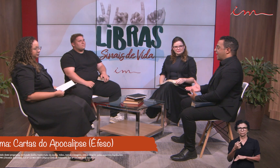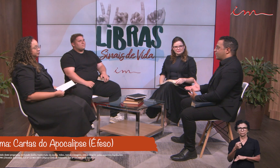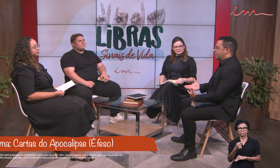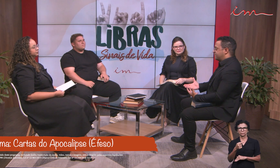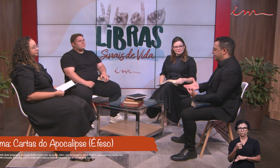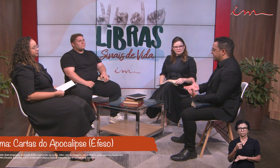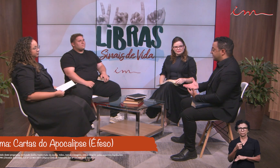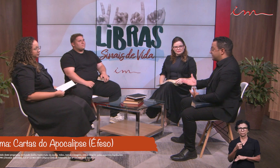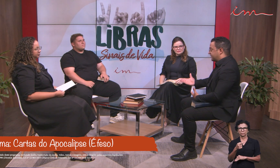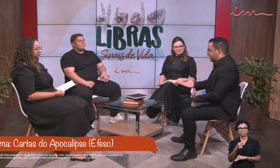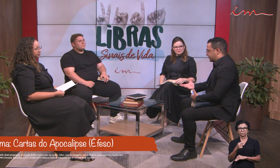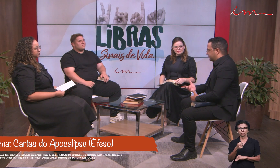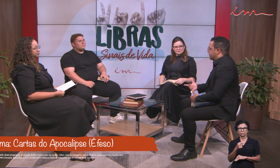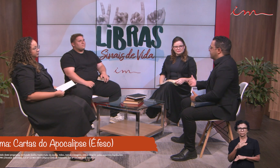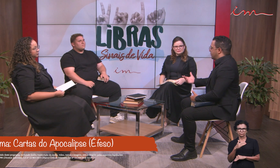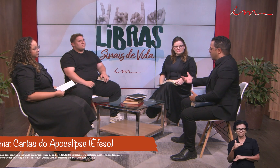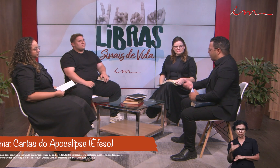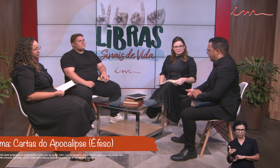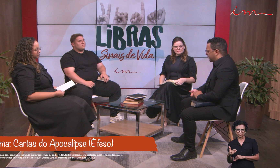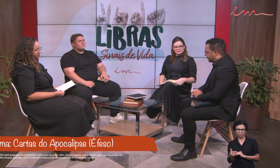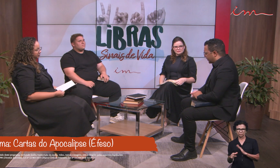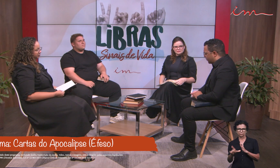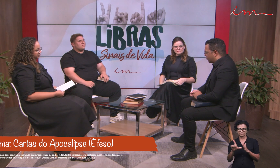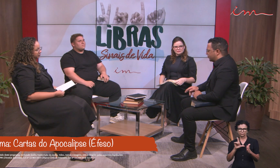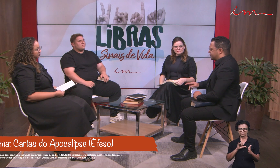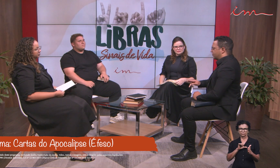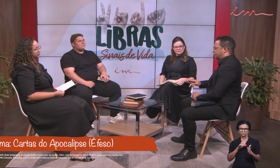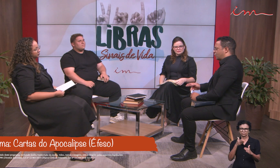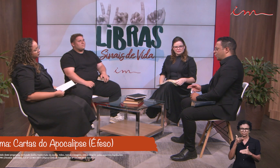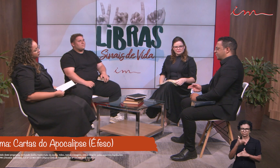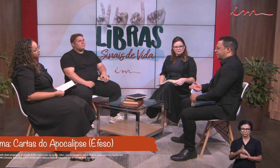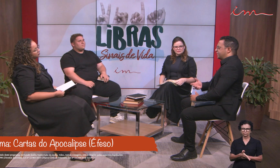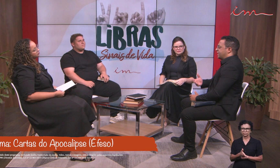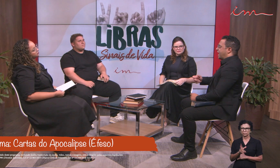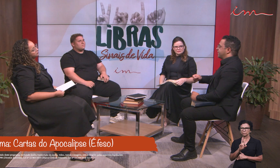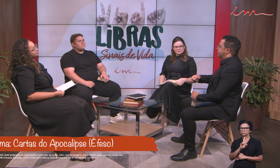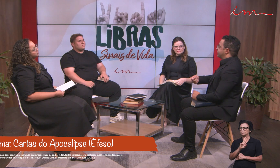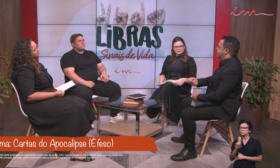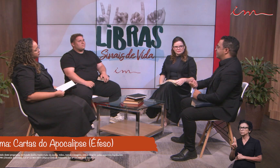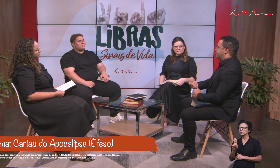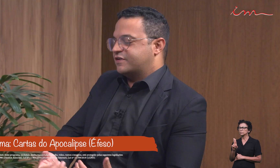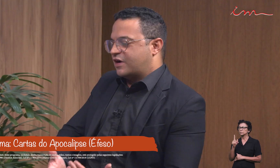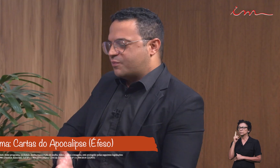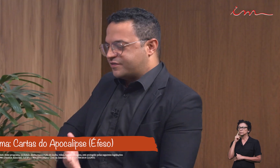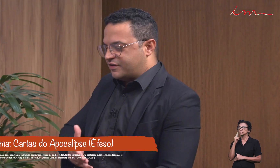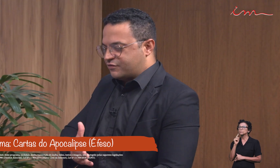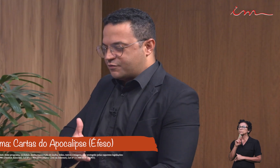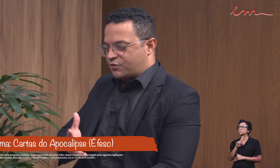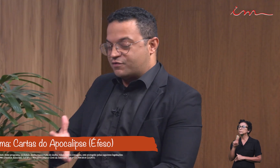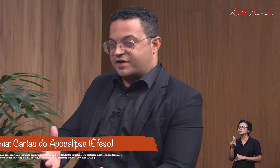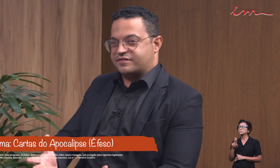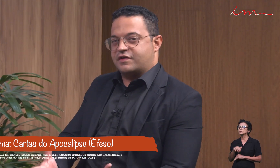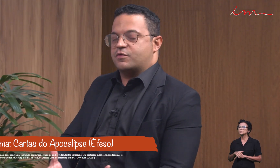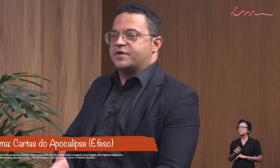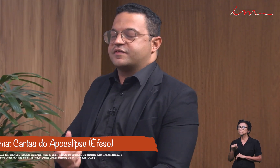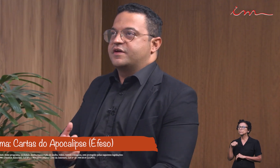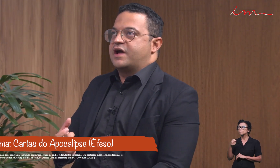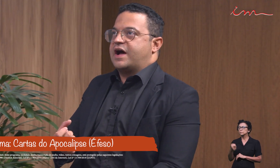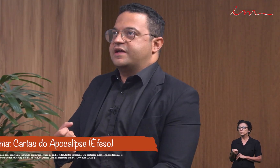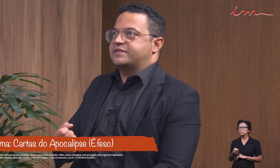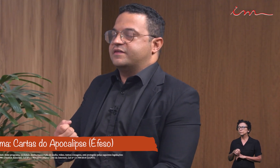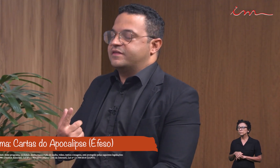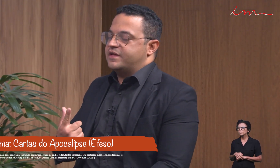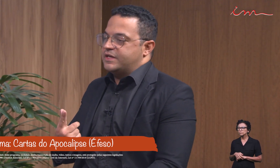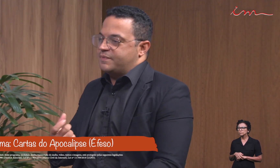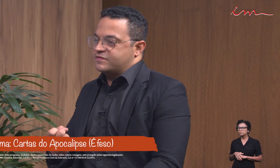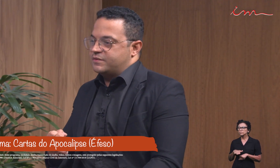é acolhimento, assistência. Meu irmão, Pai do Senhor, seu nome, aí você vai começar a desenvolver uma conversa, já começa